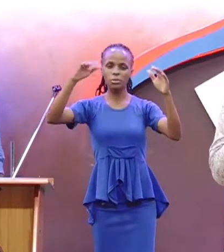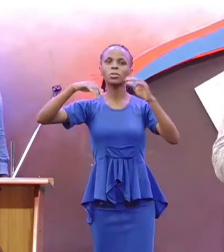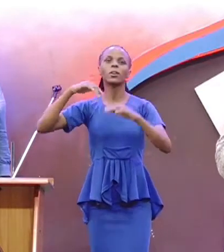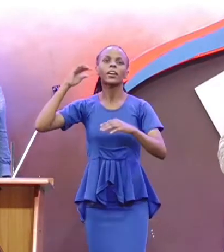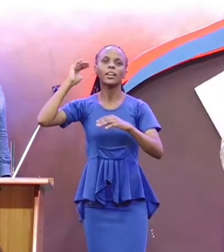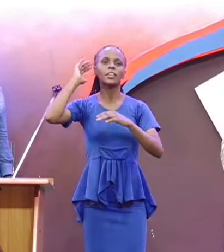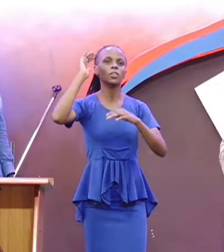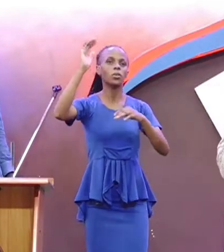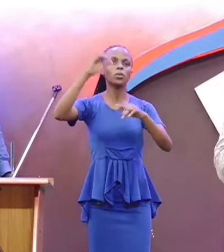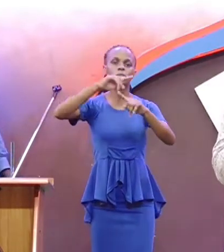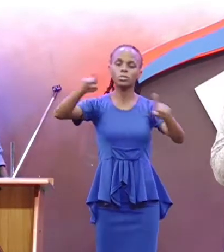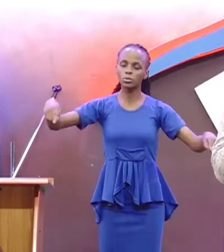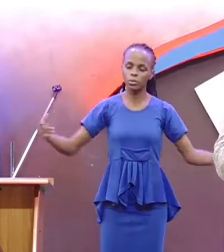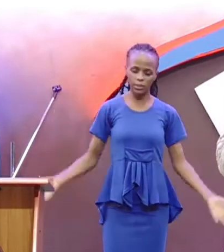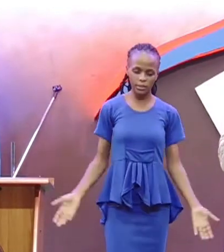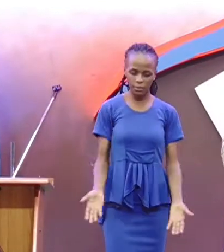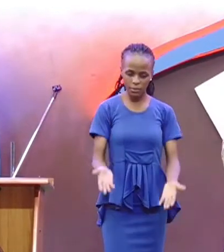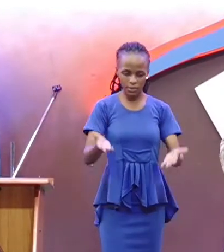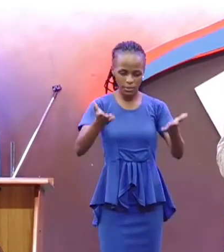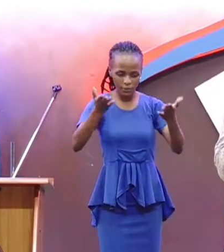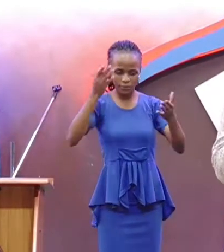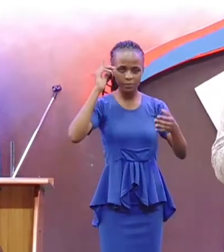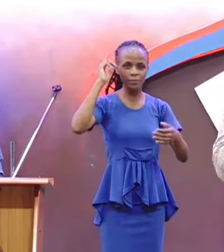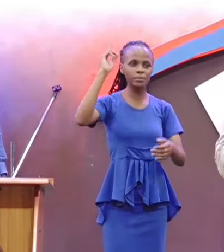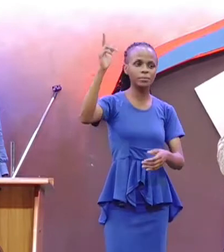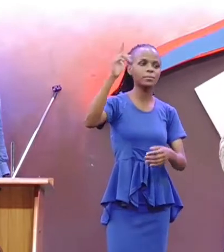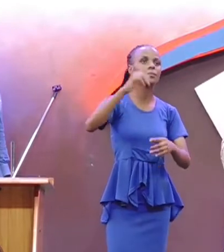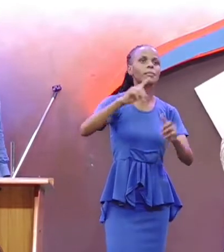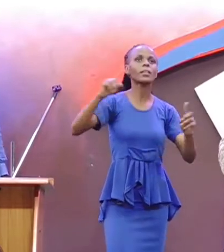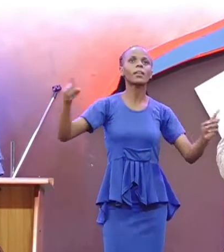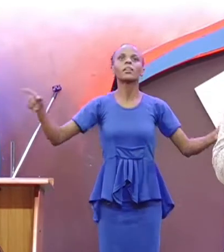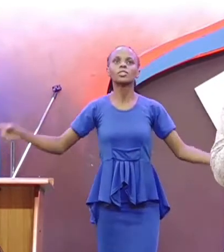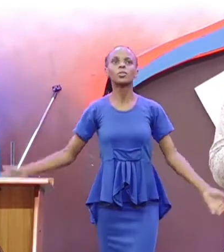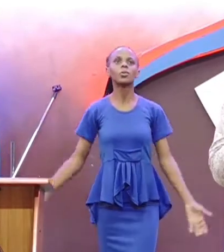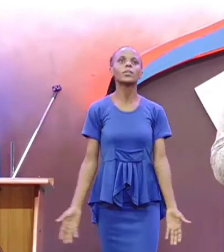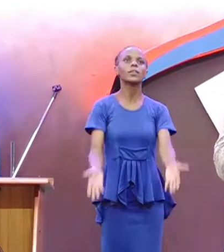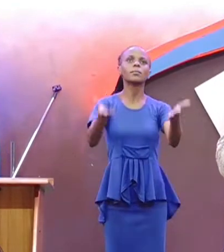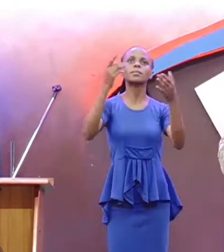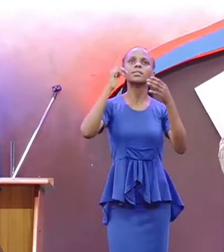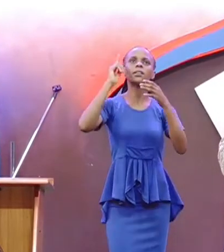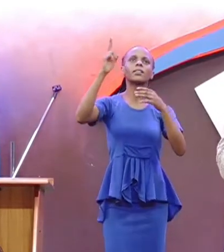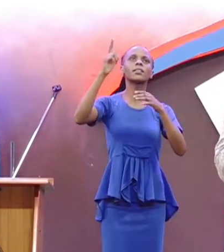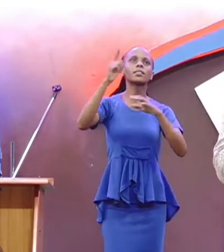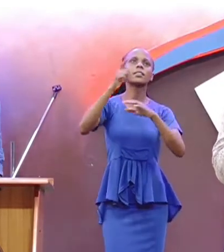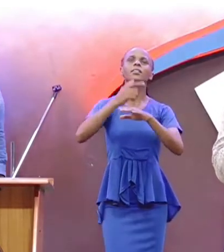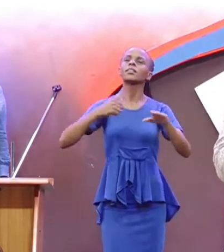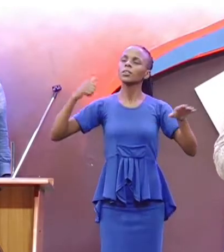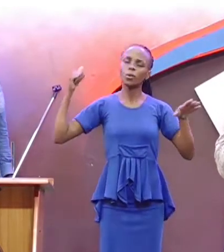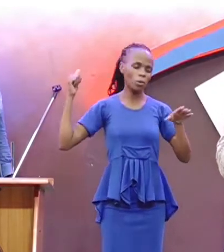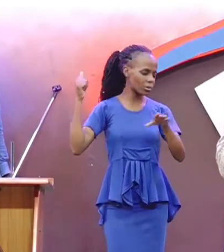waguru enyo tukuyimusa tukuyimusa tukuyimusa